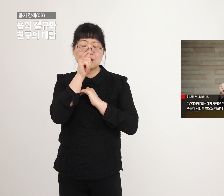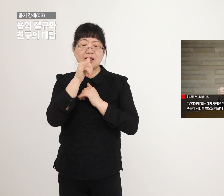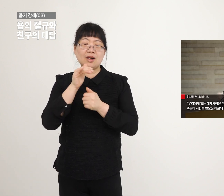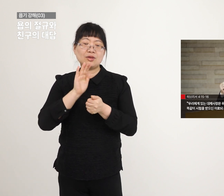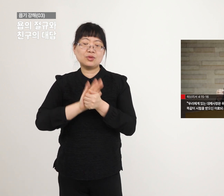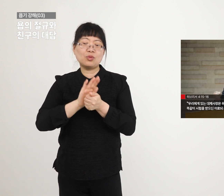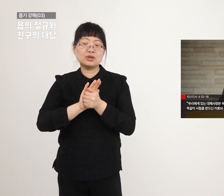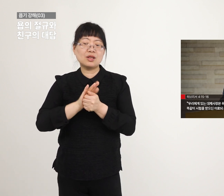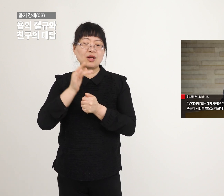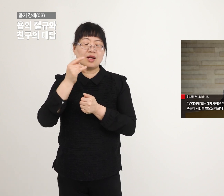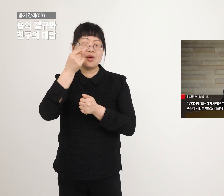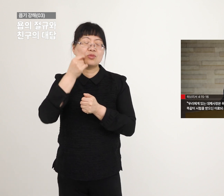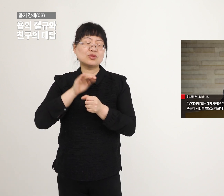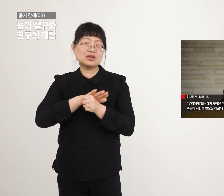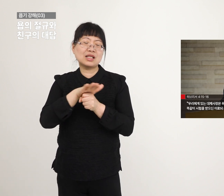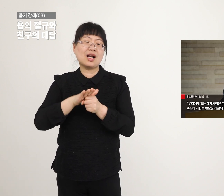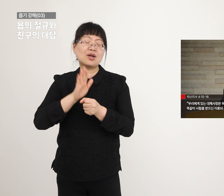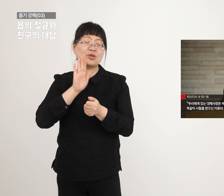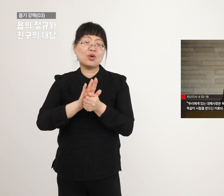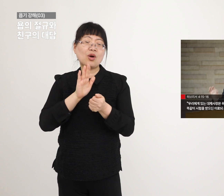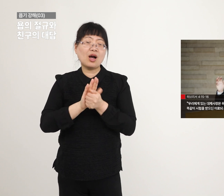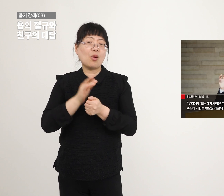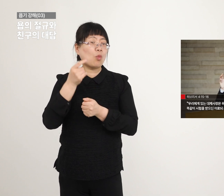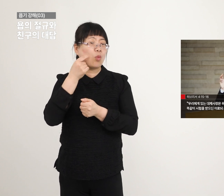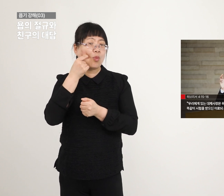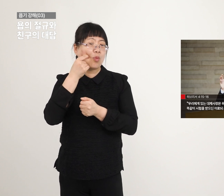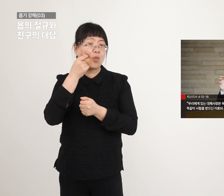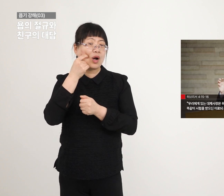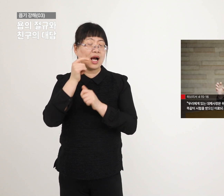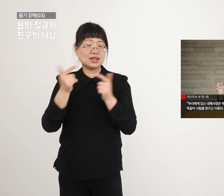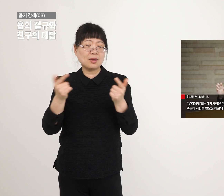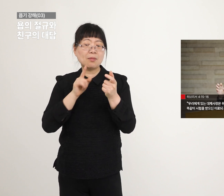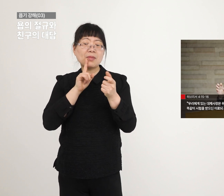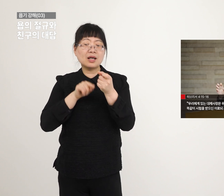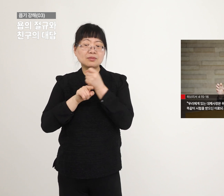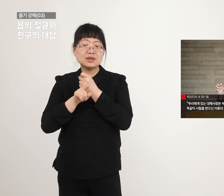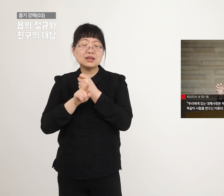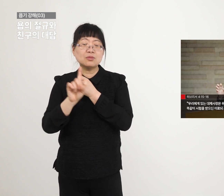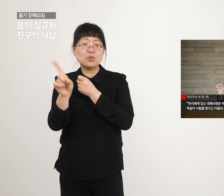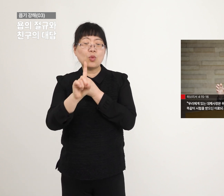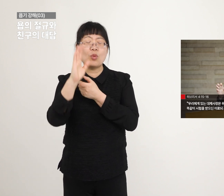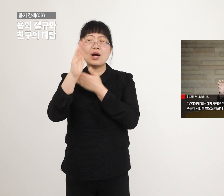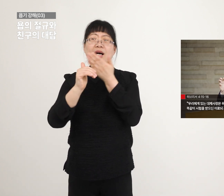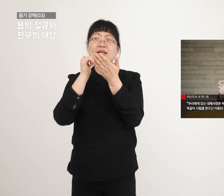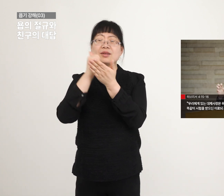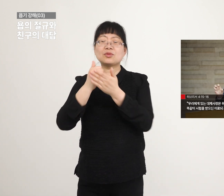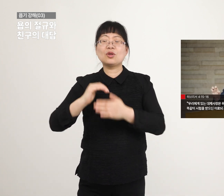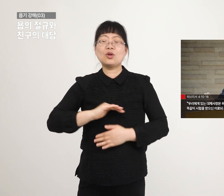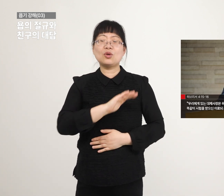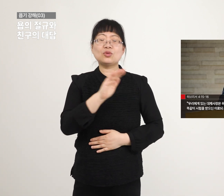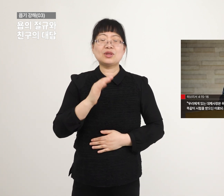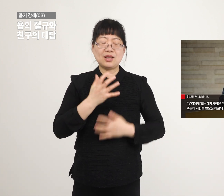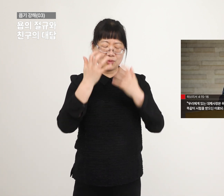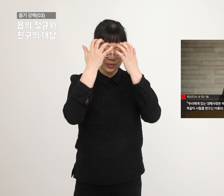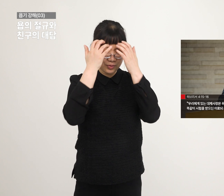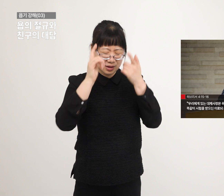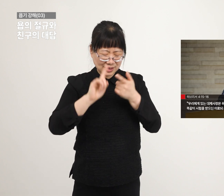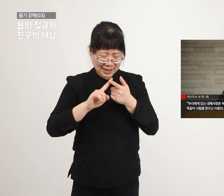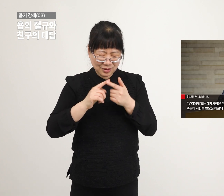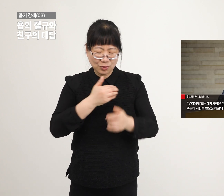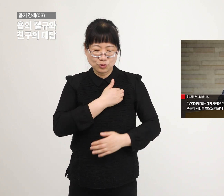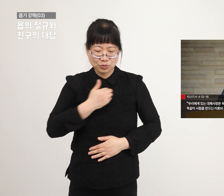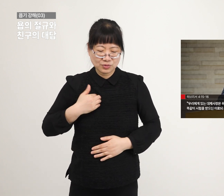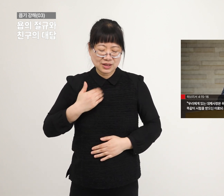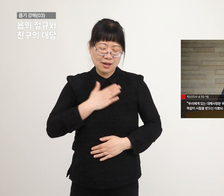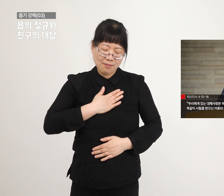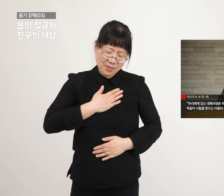리가 아니오라는 말은 하나님이 우리의 고통을 뭐 하신다? 공감하신다.